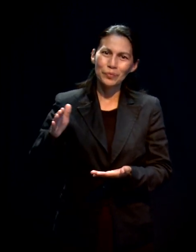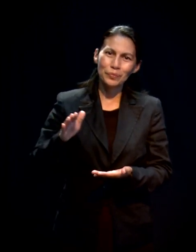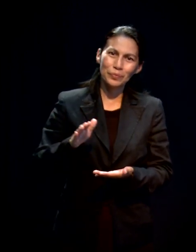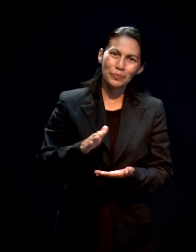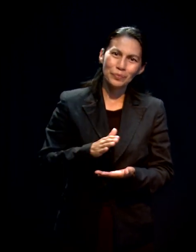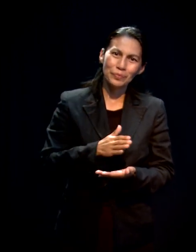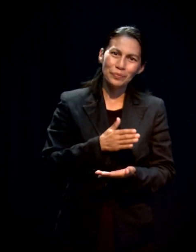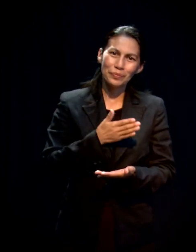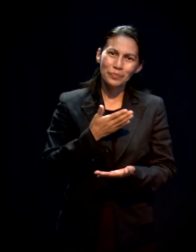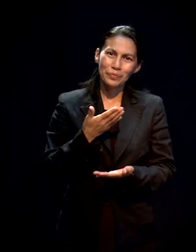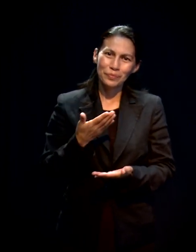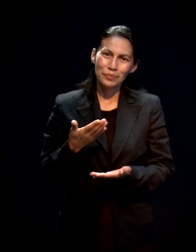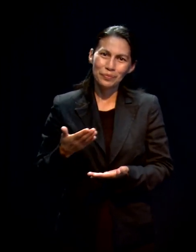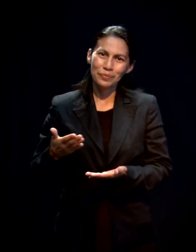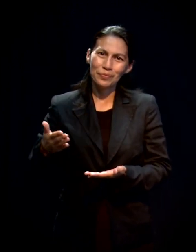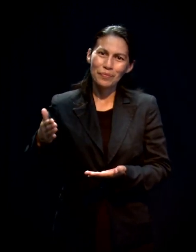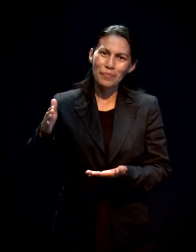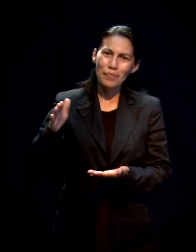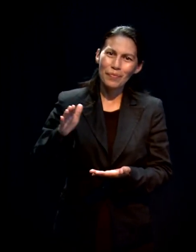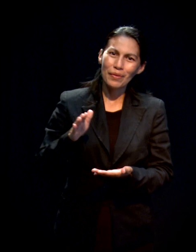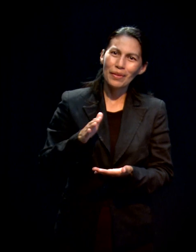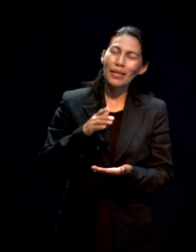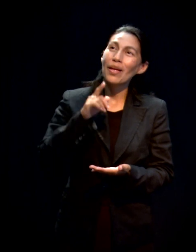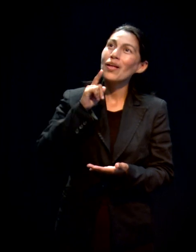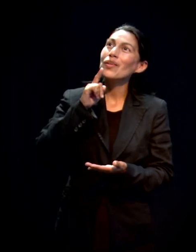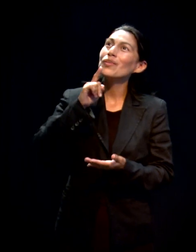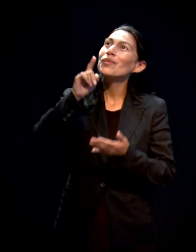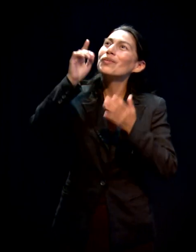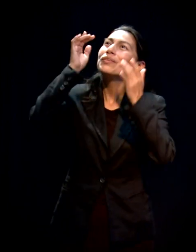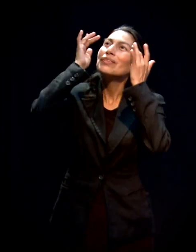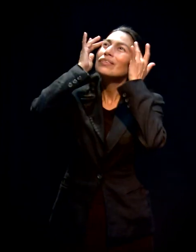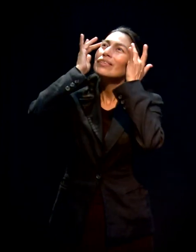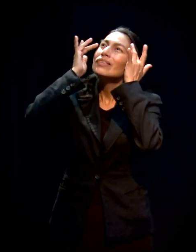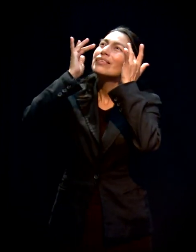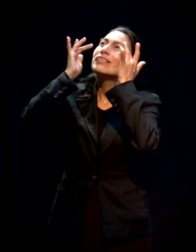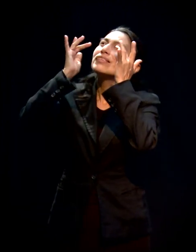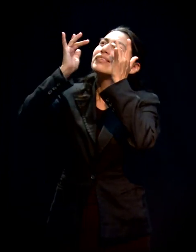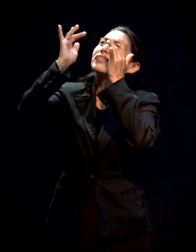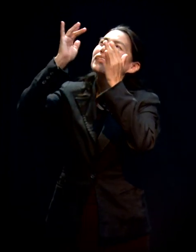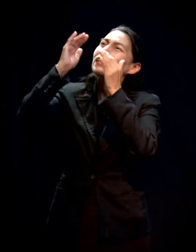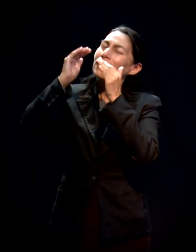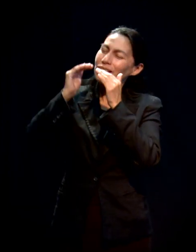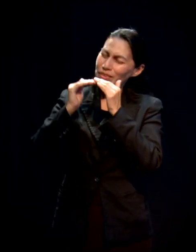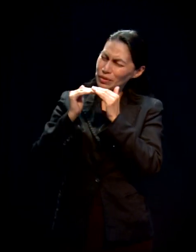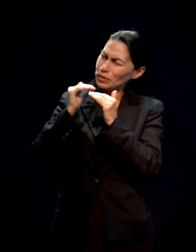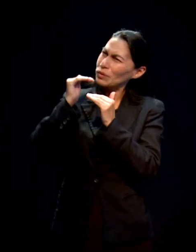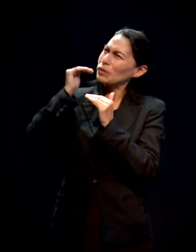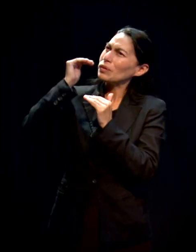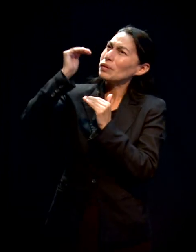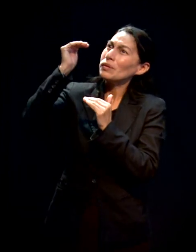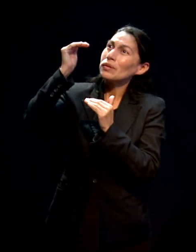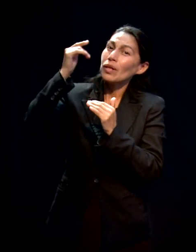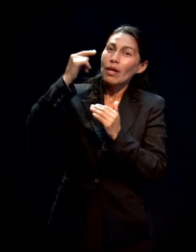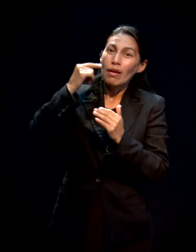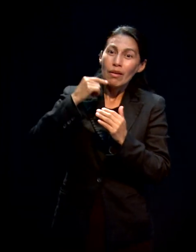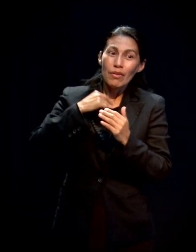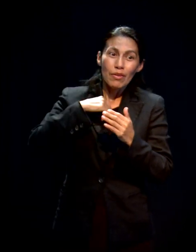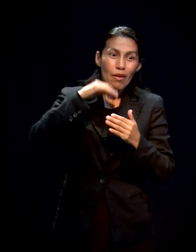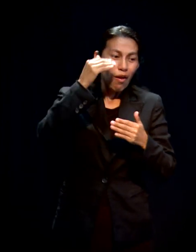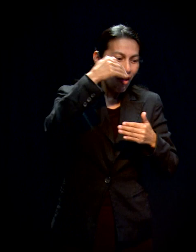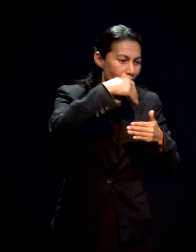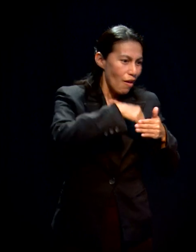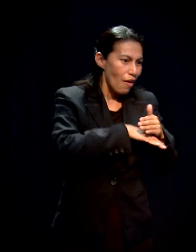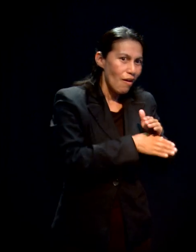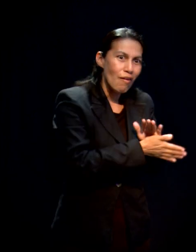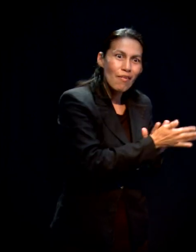cuando tiré de ti sr de tu presencia